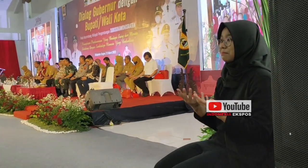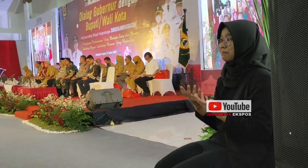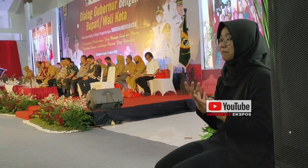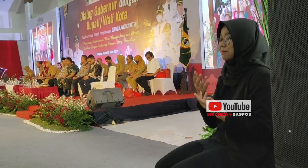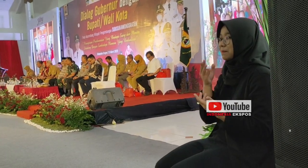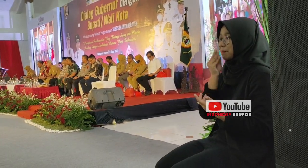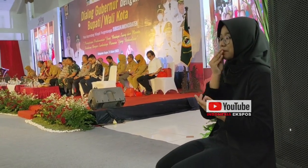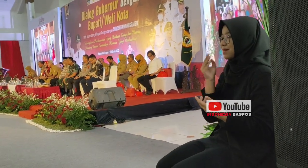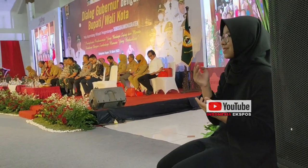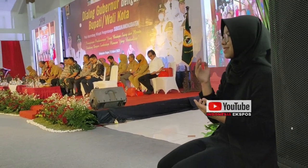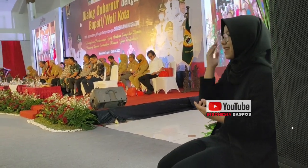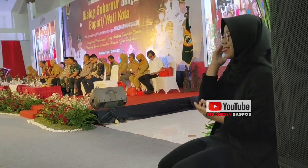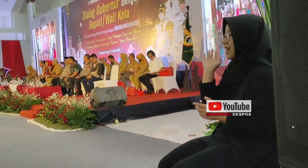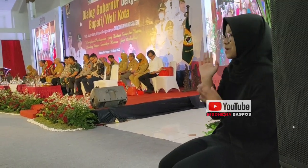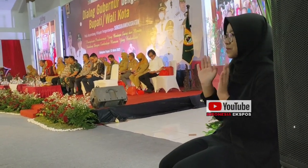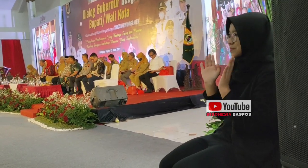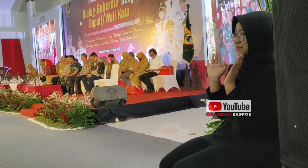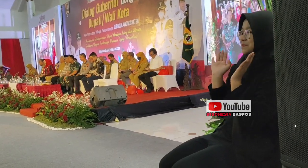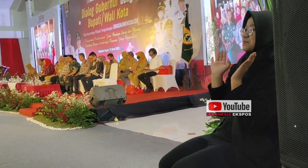Bukan kertas dulu, Pak.